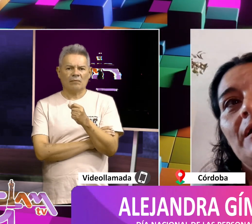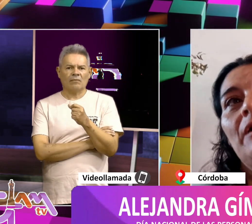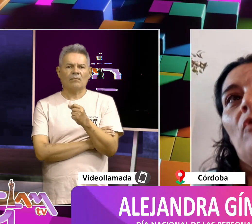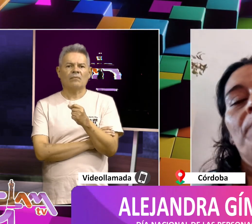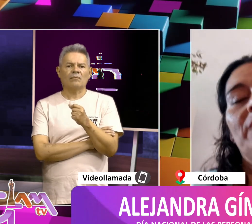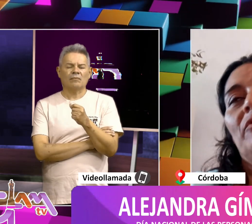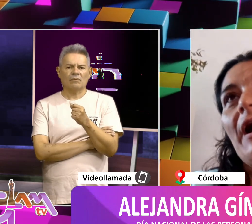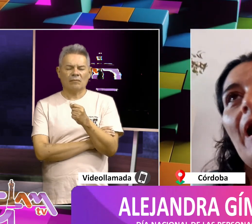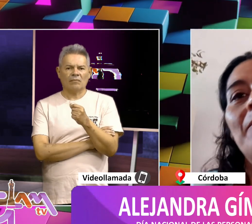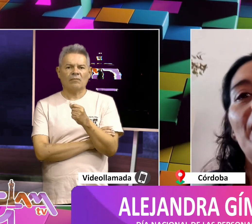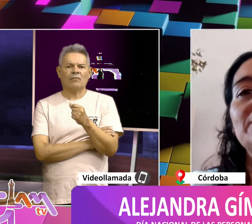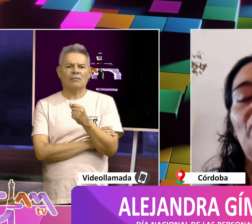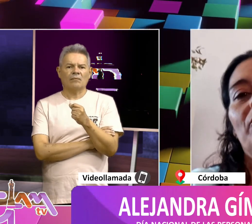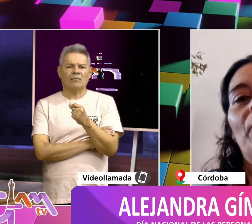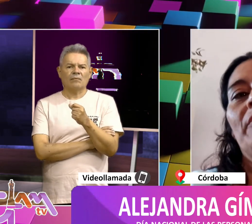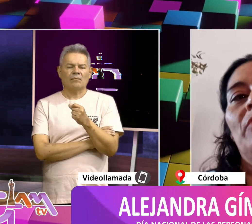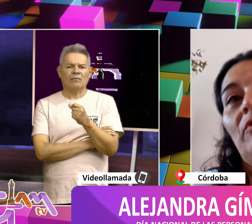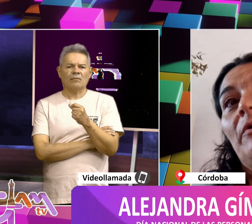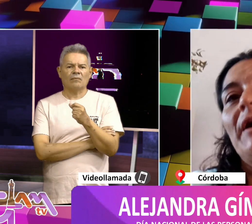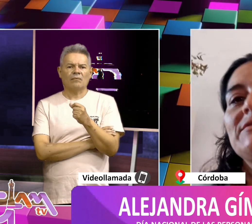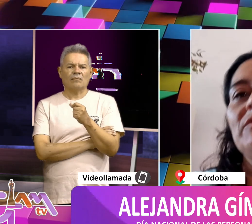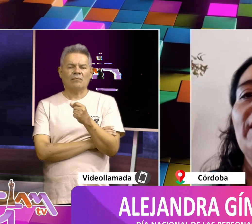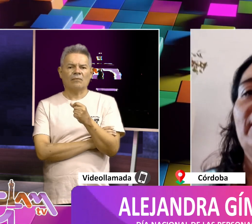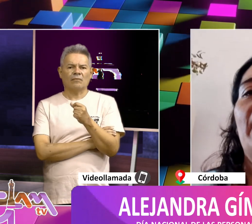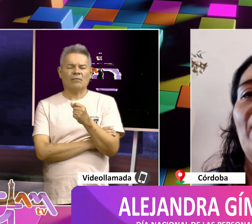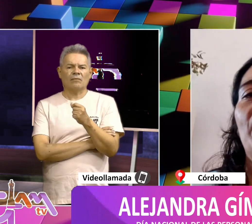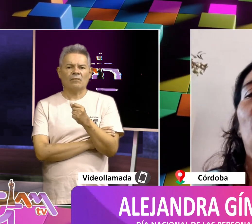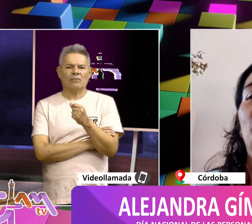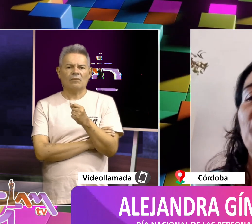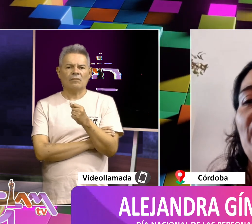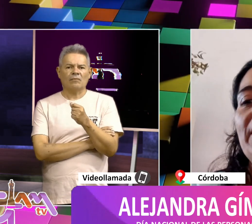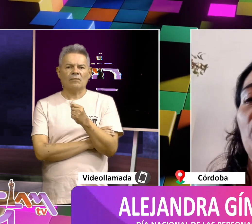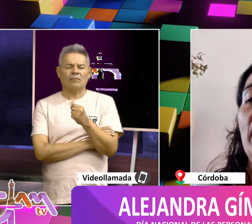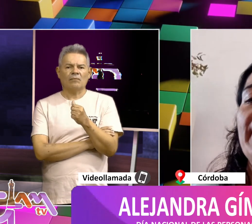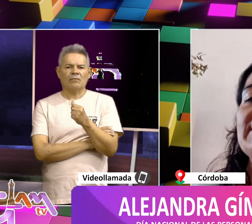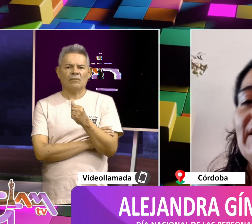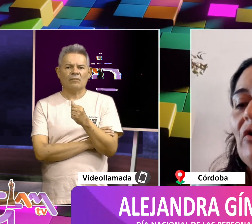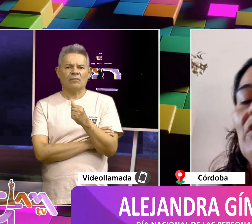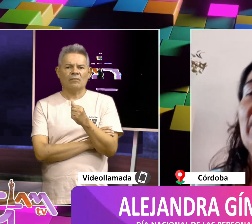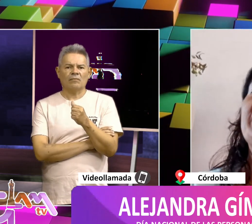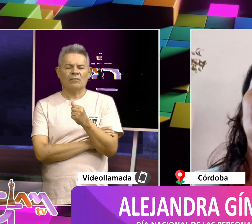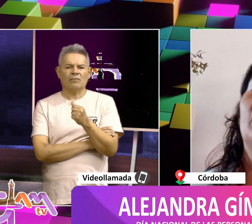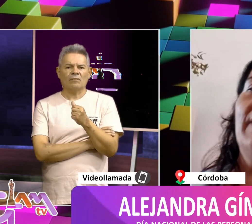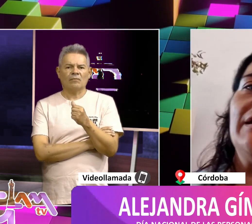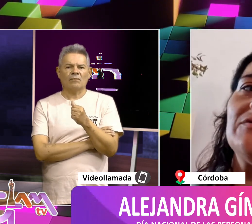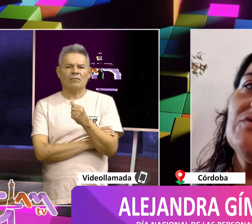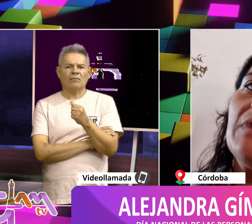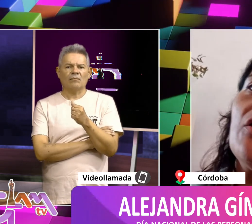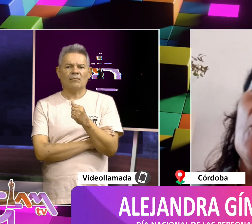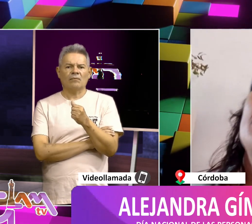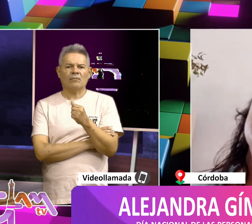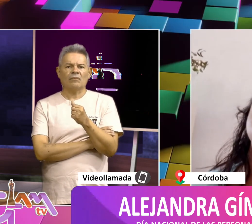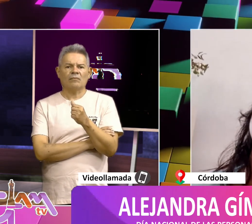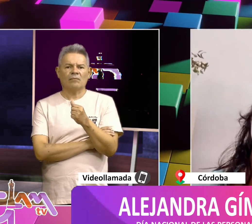imágenes, con pictogramas, con la colaboración de la integradora. Cuando ya el niño va creciendo, ya los contenidos son